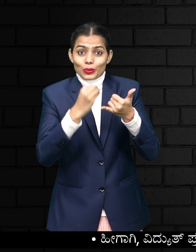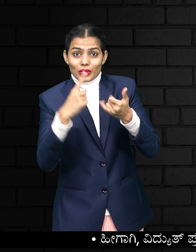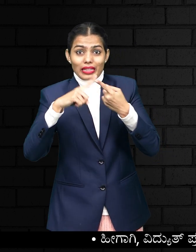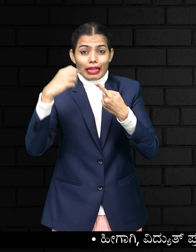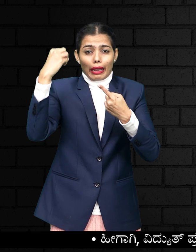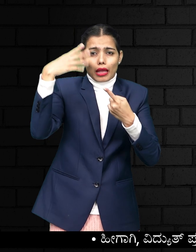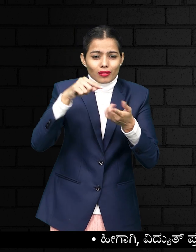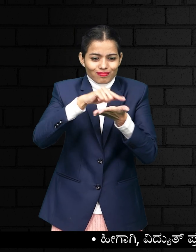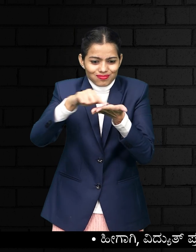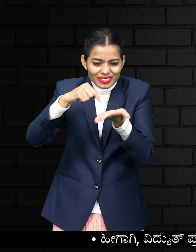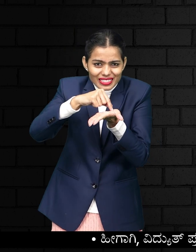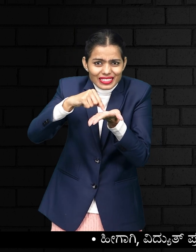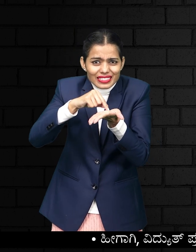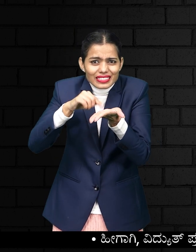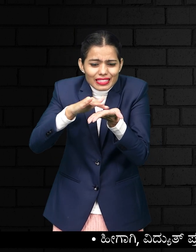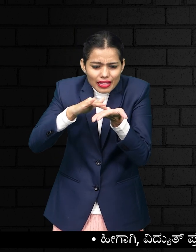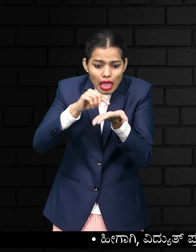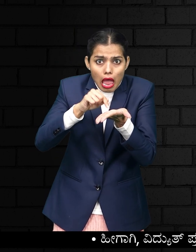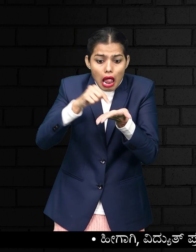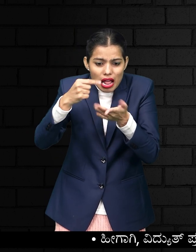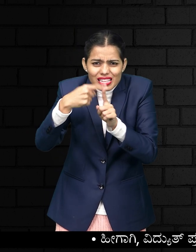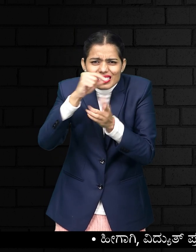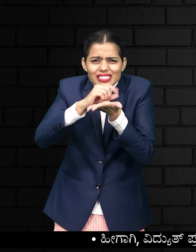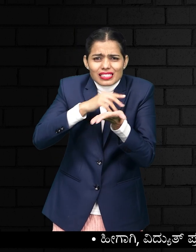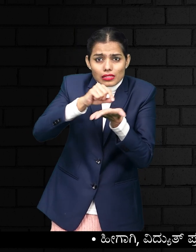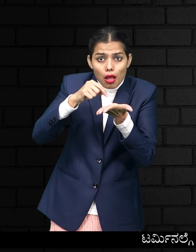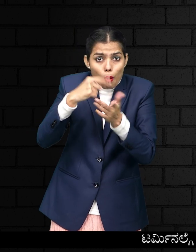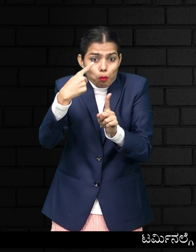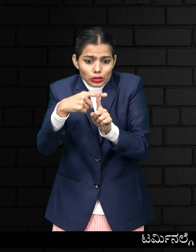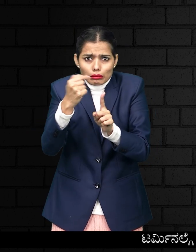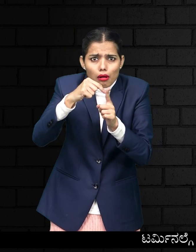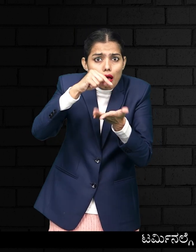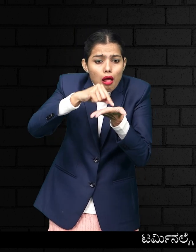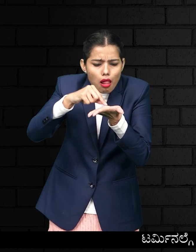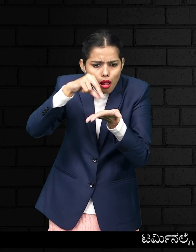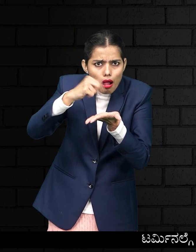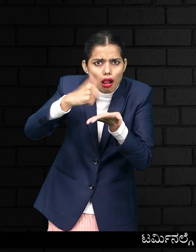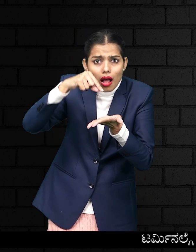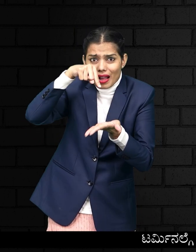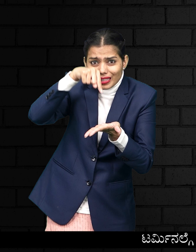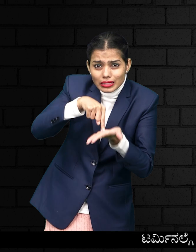ಹೀಗಾಗಿ ವಿದ್ಯುತ್ ಪ್ರವಾಹವು ಧನಾತ್ಮಕ ಟರ್ಮಿನಲ್ನಿಂದ ಋಣಾತ್ಮಕ ಟರ್ಮಿನಲ್ಗೆ